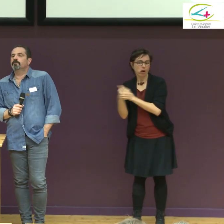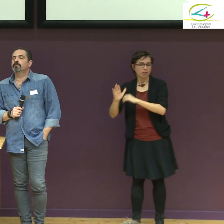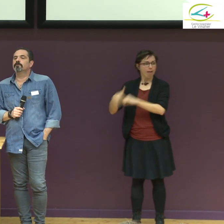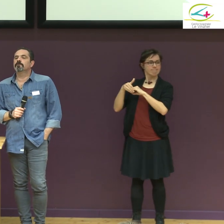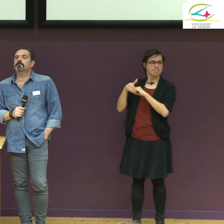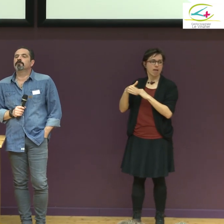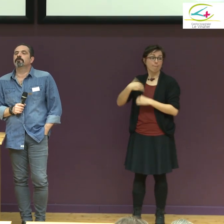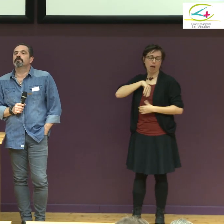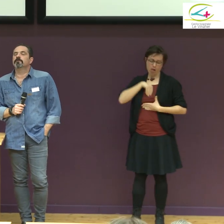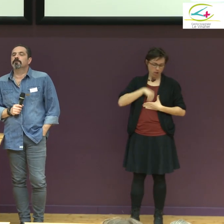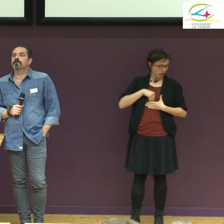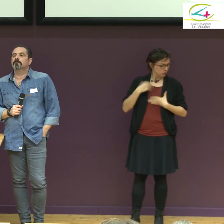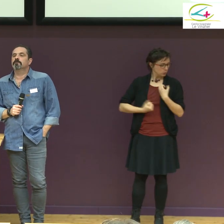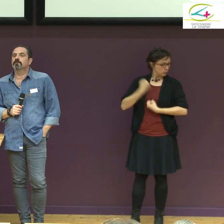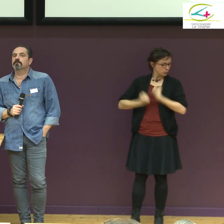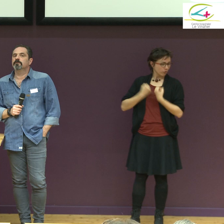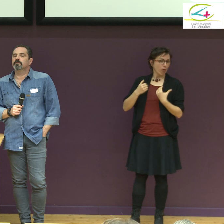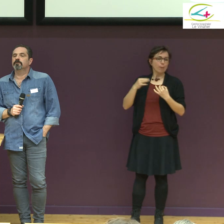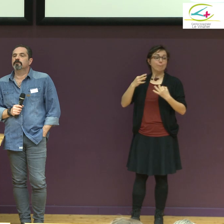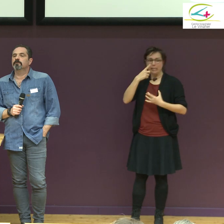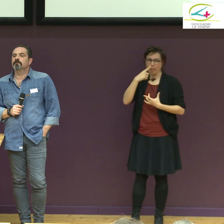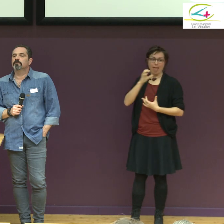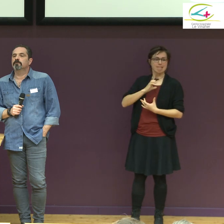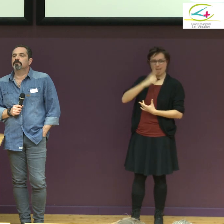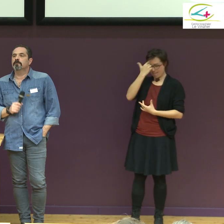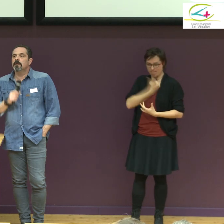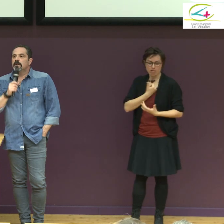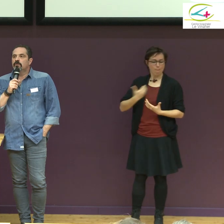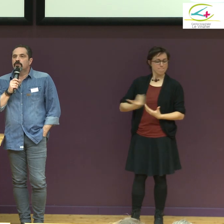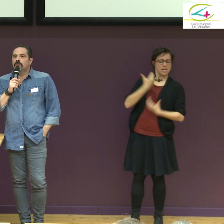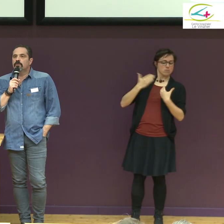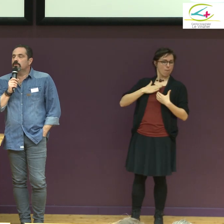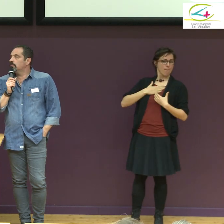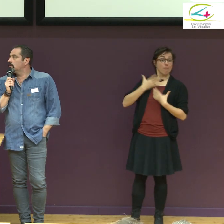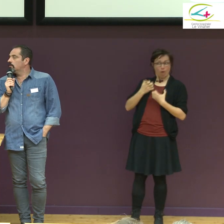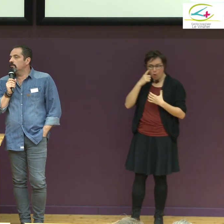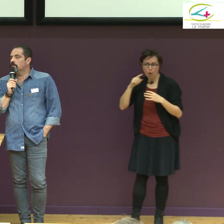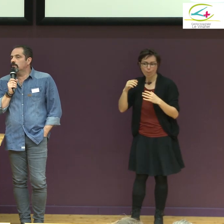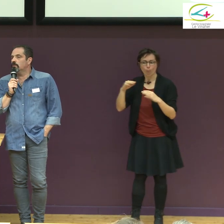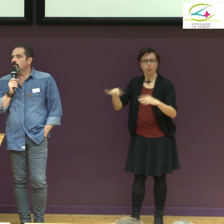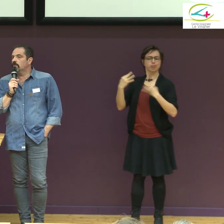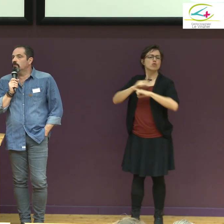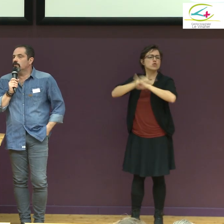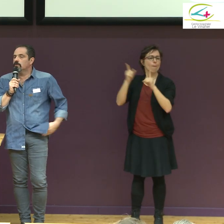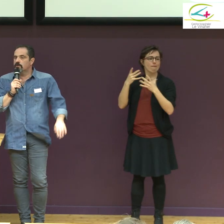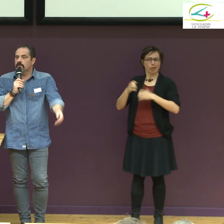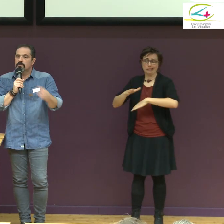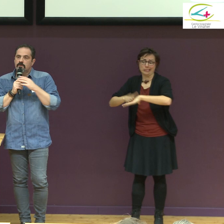maladie, c'est voilà, un appel à l'aide à son existence en même. Tout pas pour attirer l'attention,